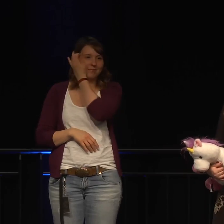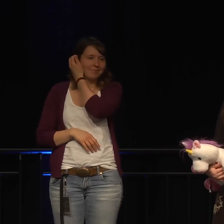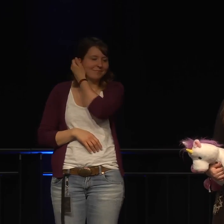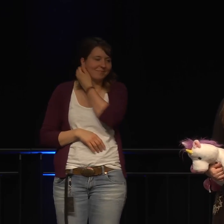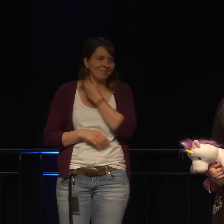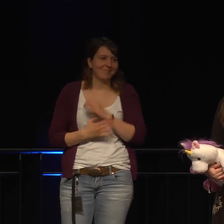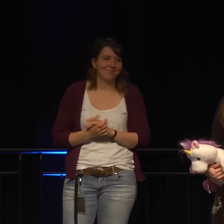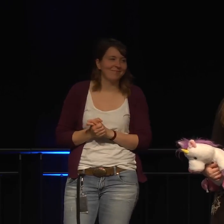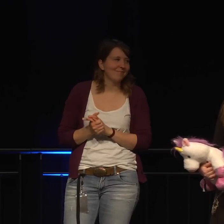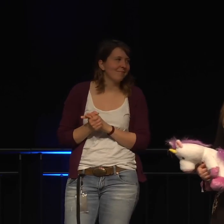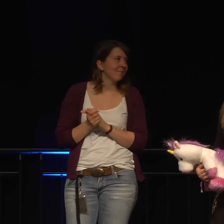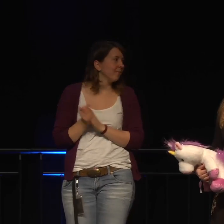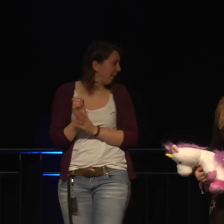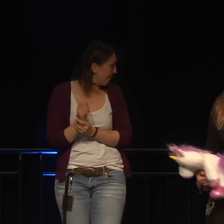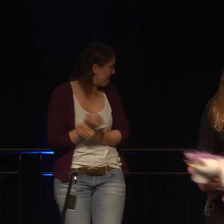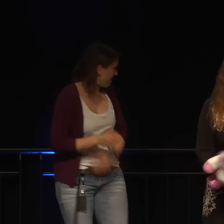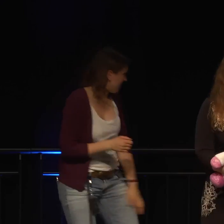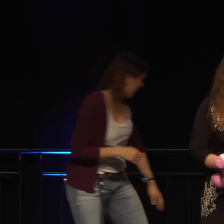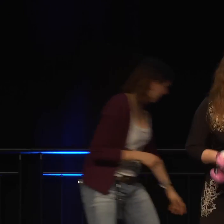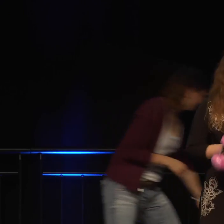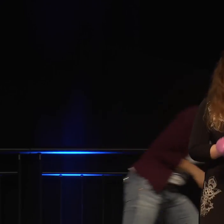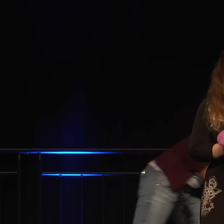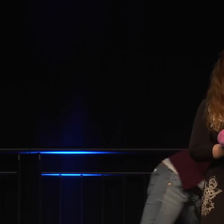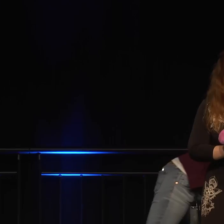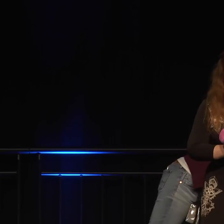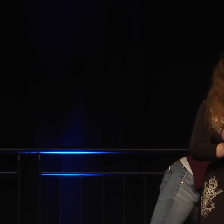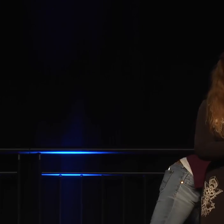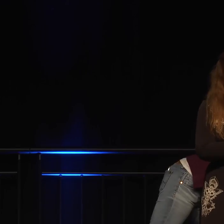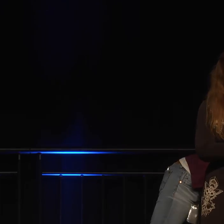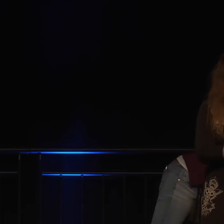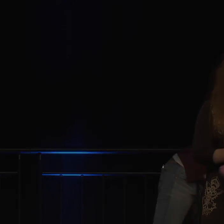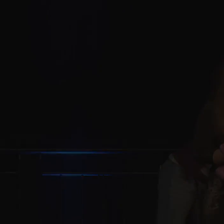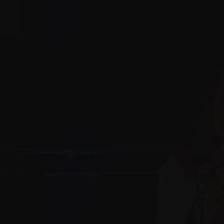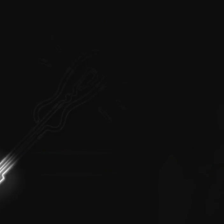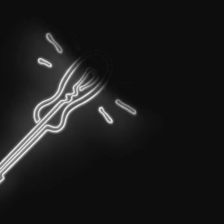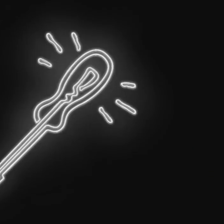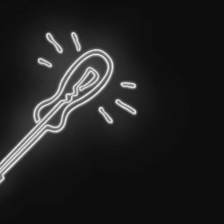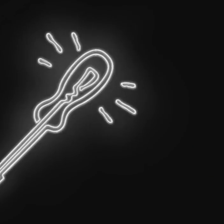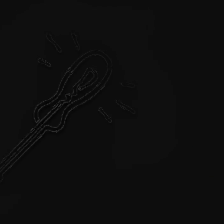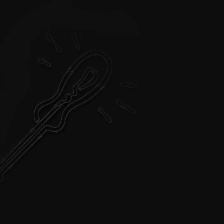applause. Y una gran ronda de aplauso. Gracias.